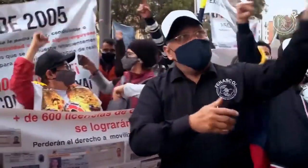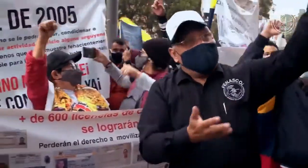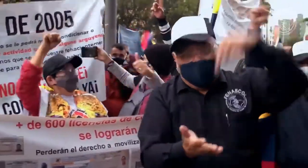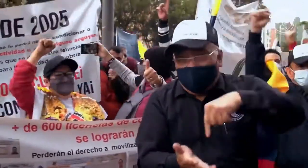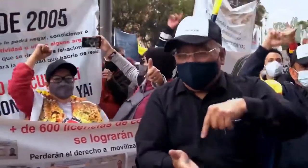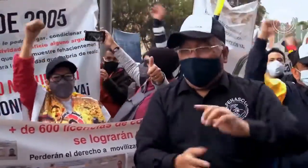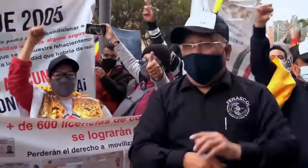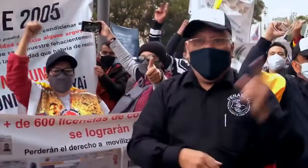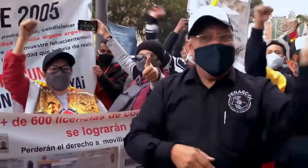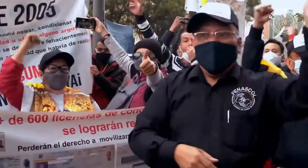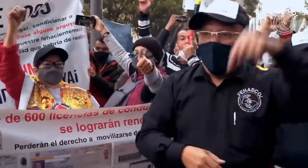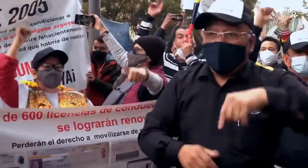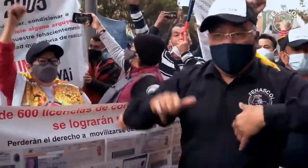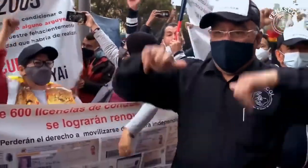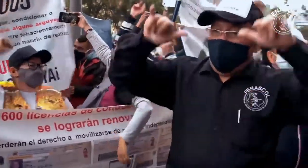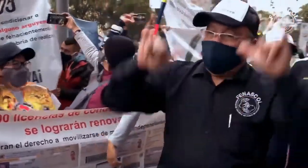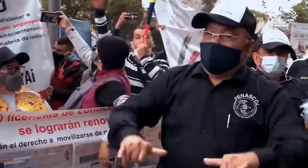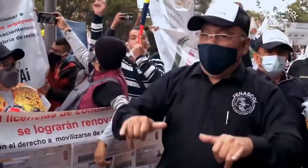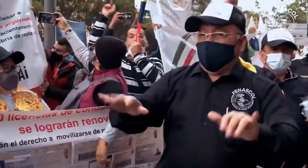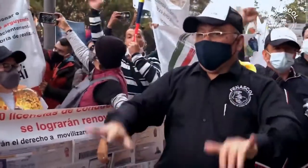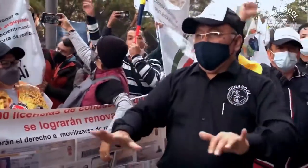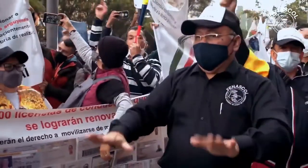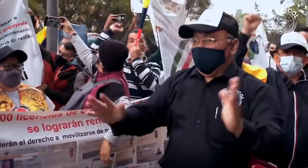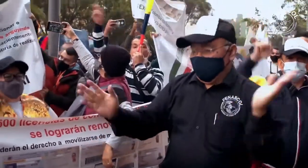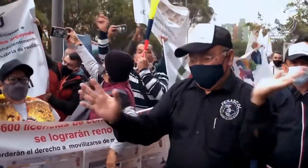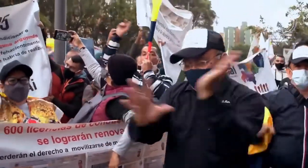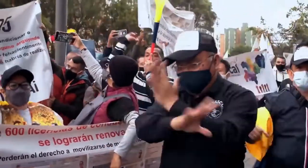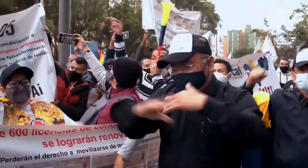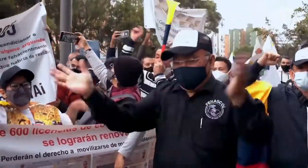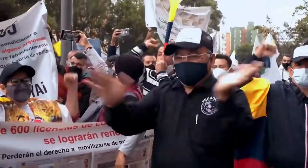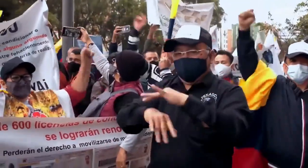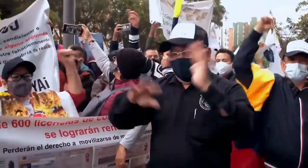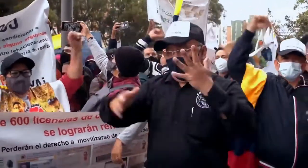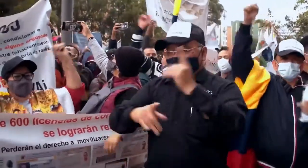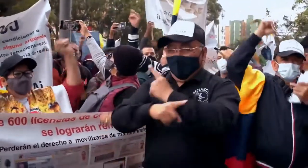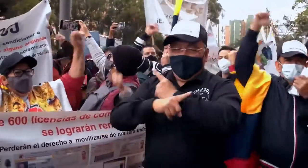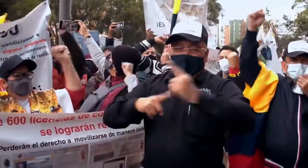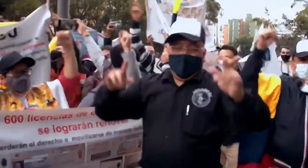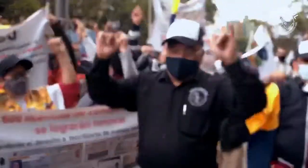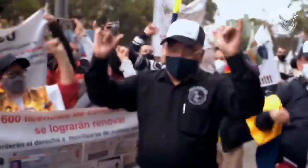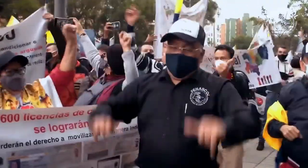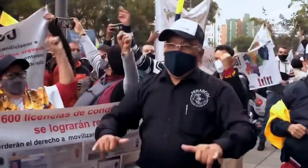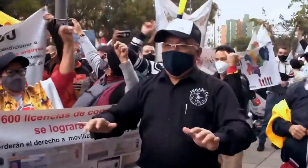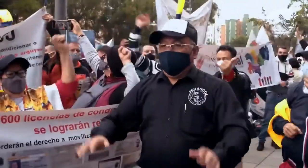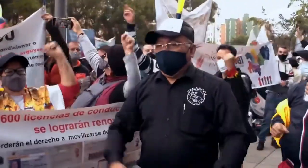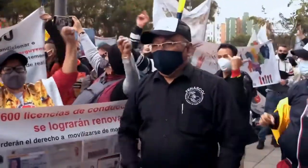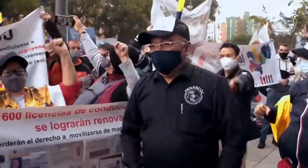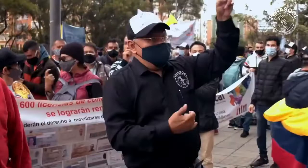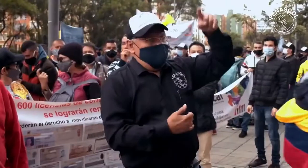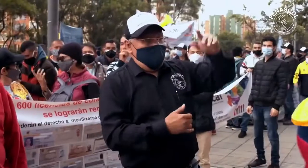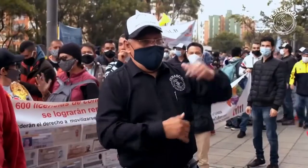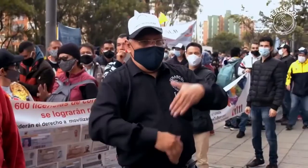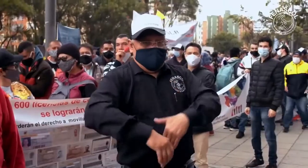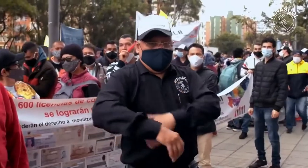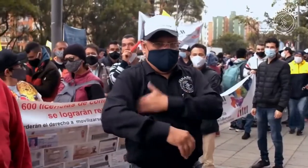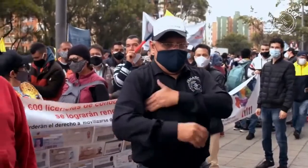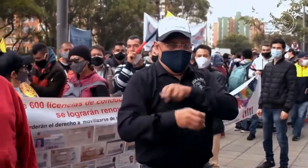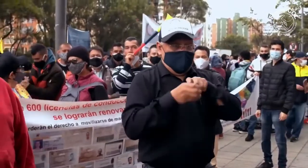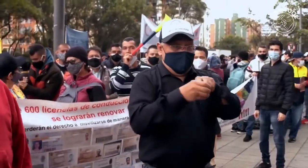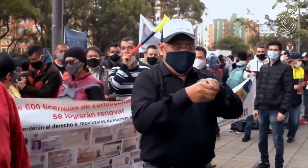tienen. No quieren bajar. Está bien, nos quedaremos acá. Así tengamos que pasar la noche acá, acá nos quedaremos.